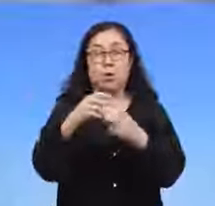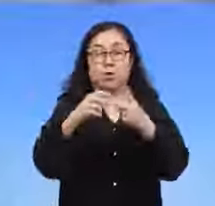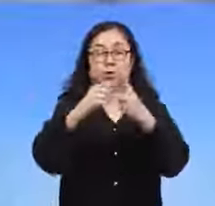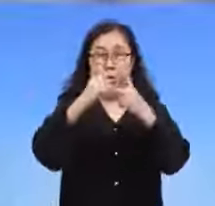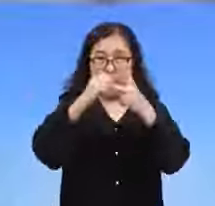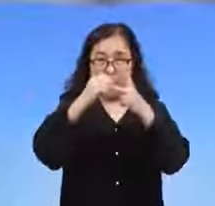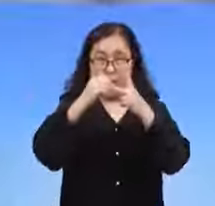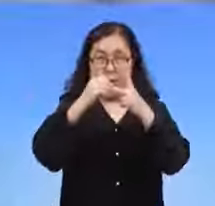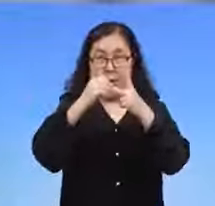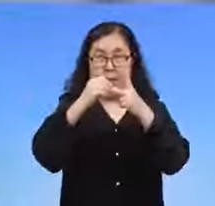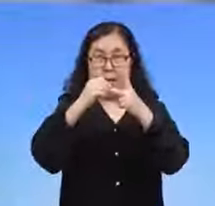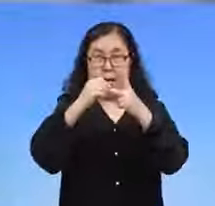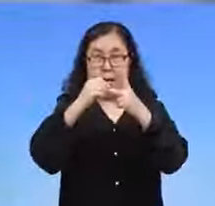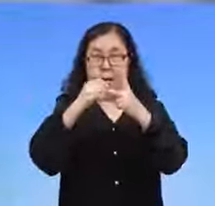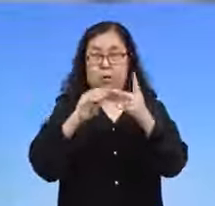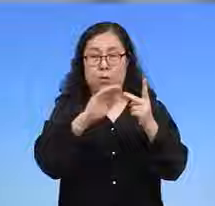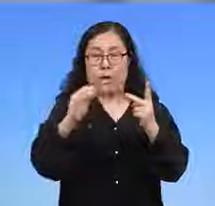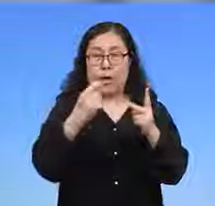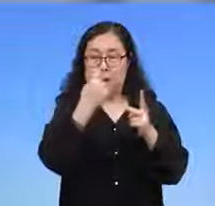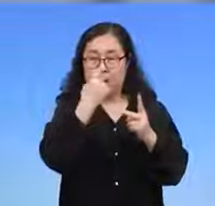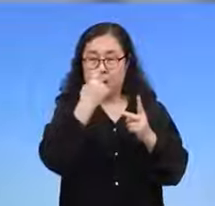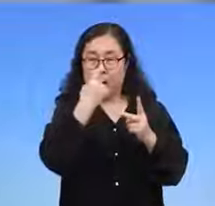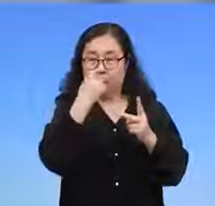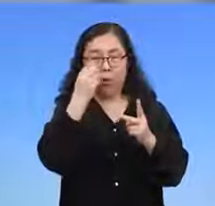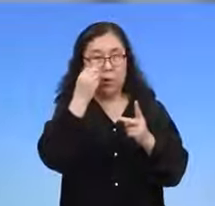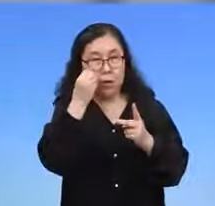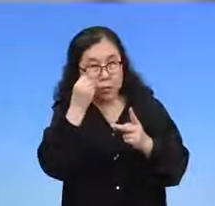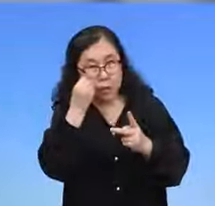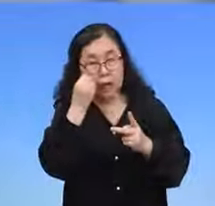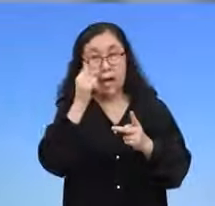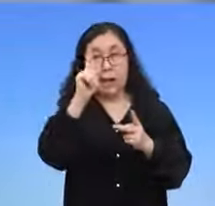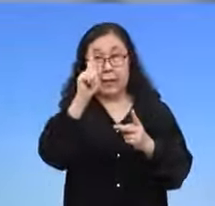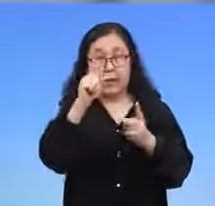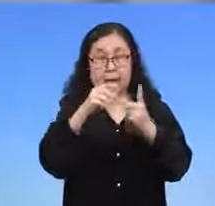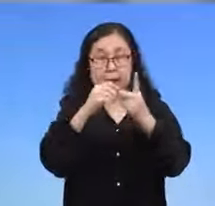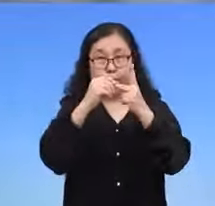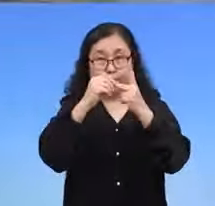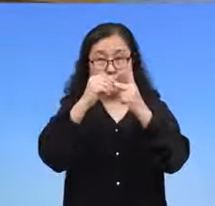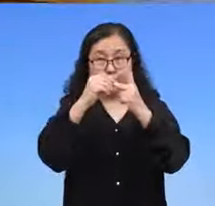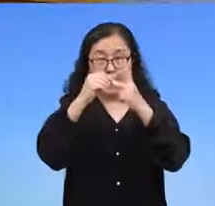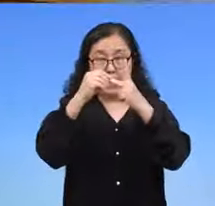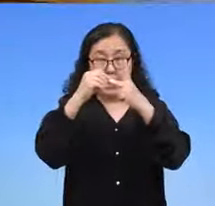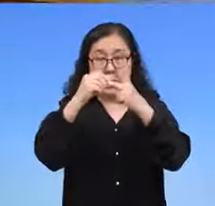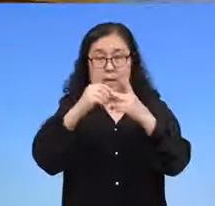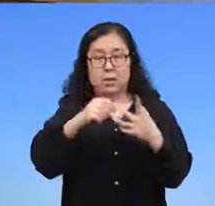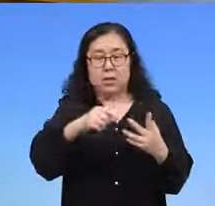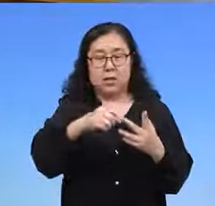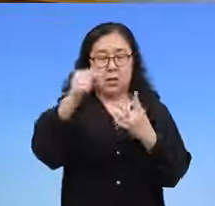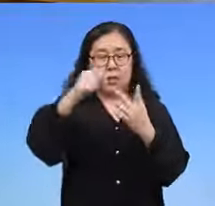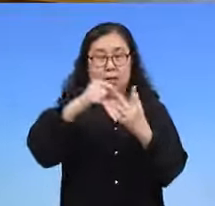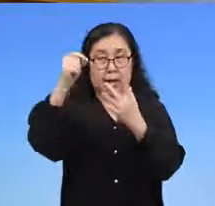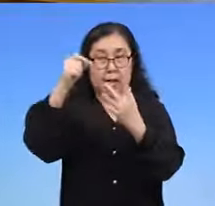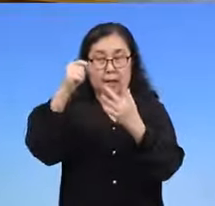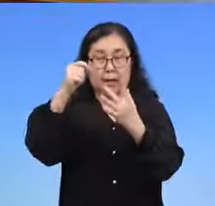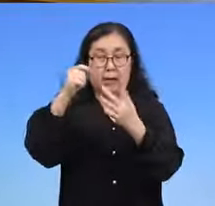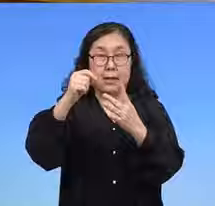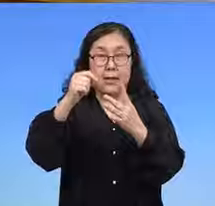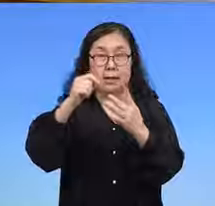그런가 하면 두 번째로 오늘 본문에서 우리가 배우고 익혀야 되는 게 하나 더 있는데요, 선택적인 감사입니다.